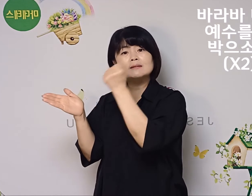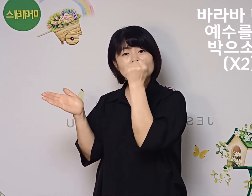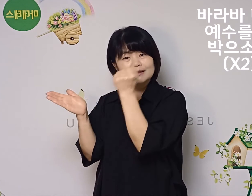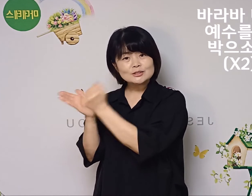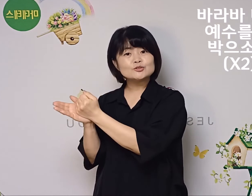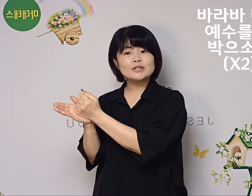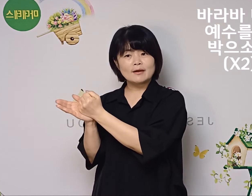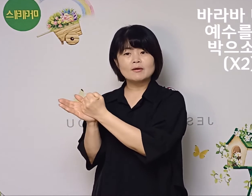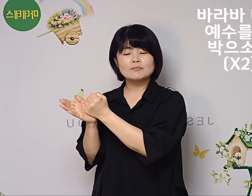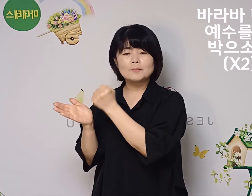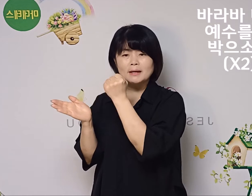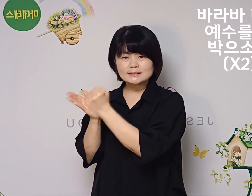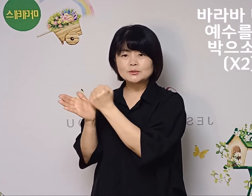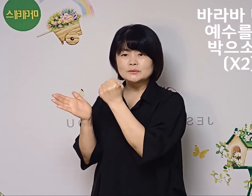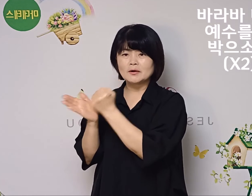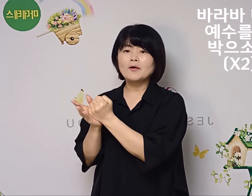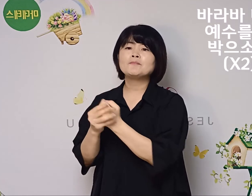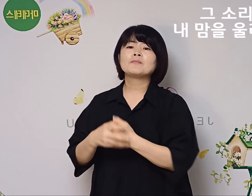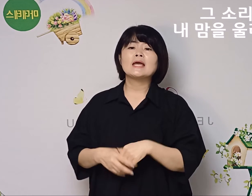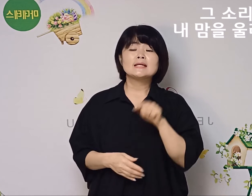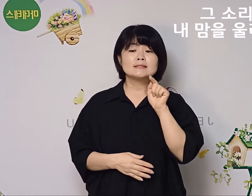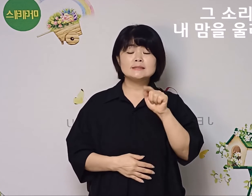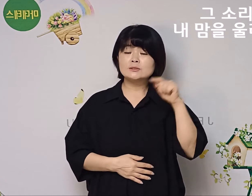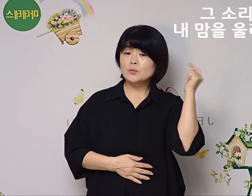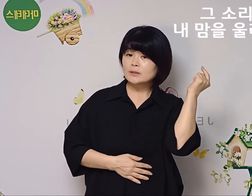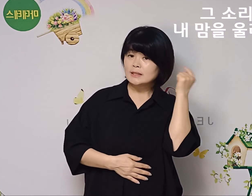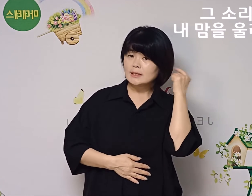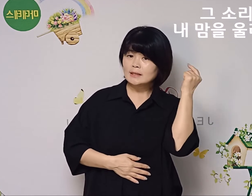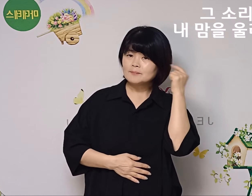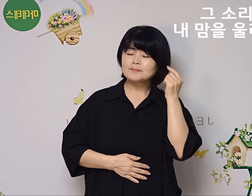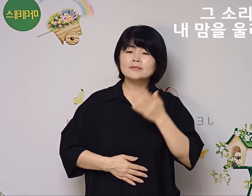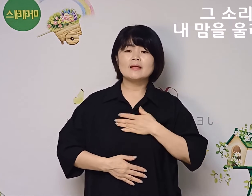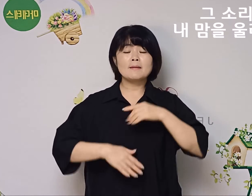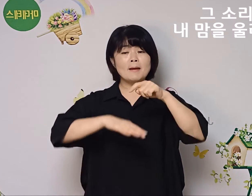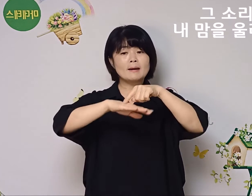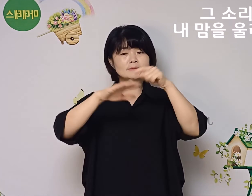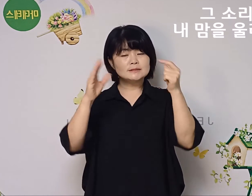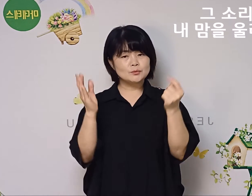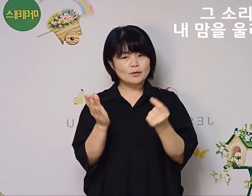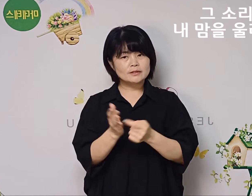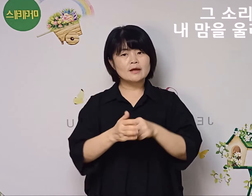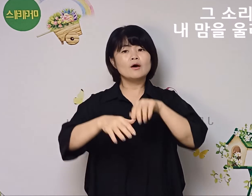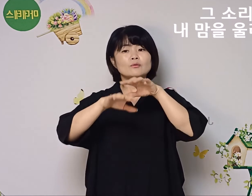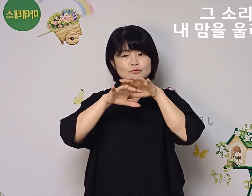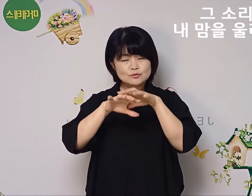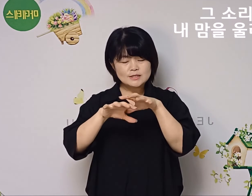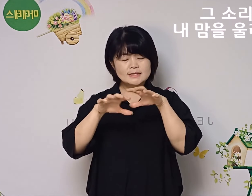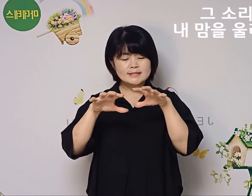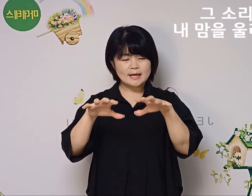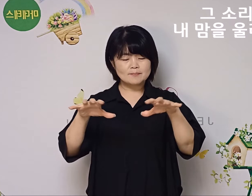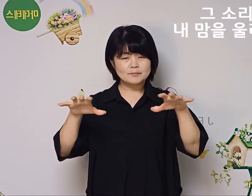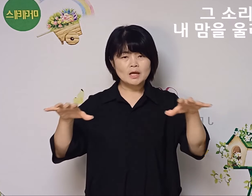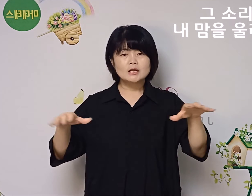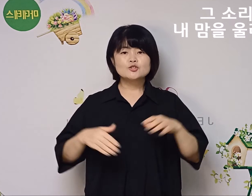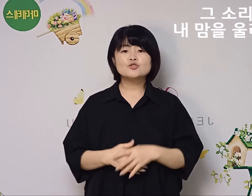박기만 하셔도 돼요. 박으소서. 그 소리 내 마음을 또 어떻게 해요? 울리네.